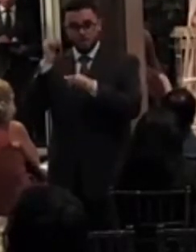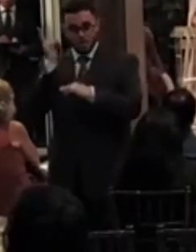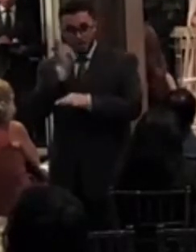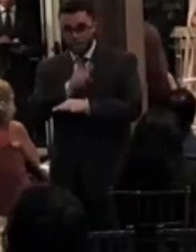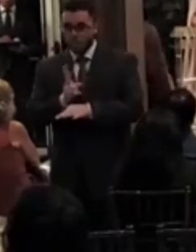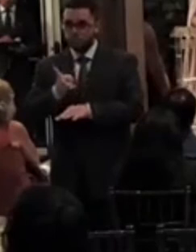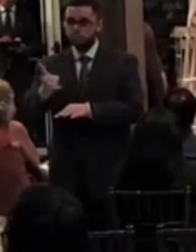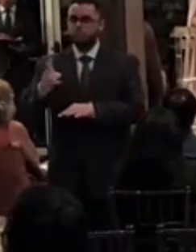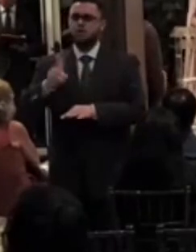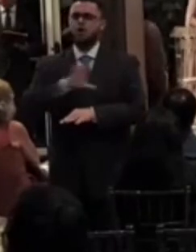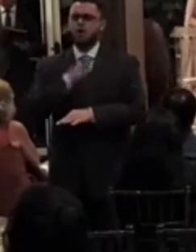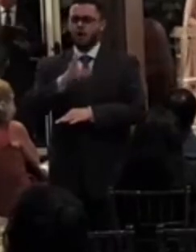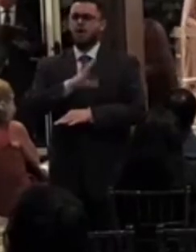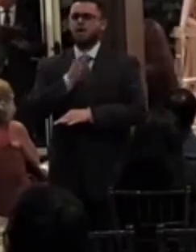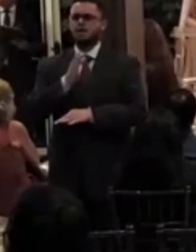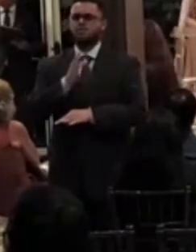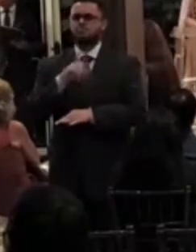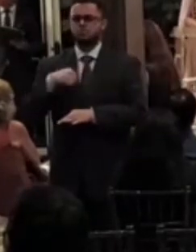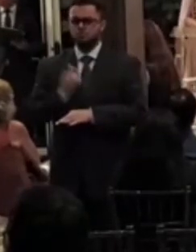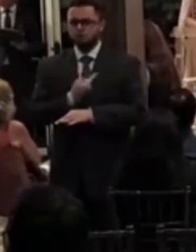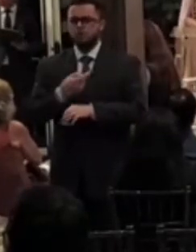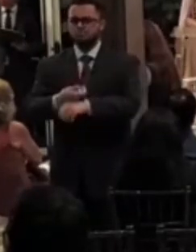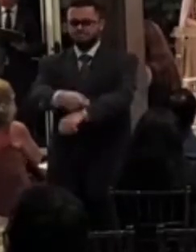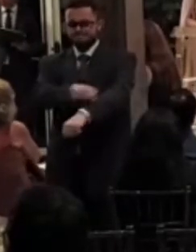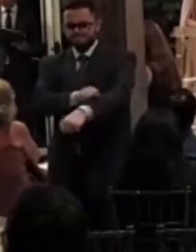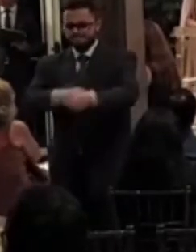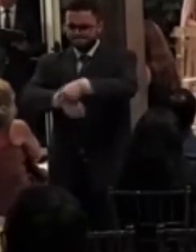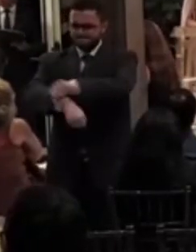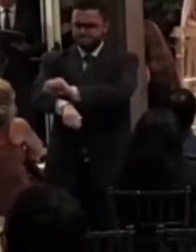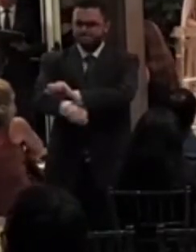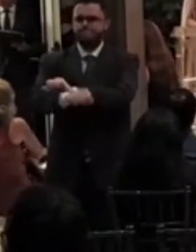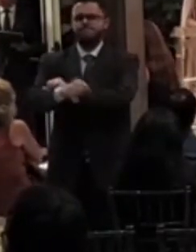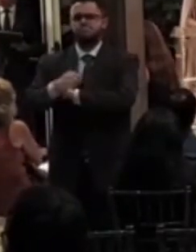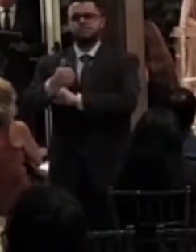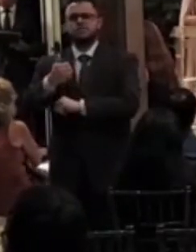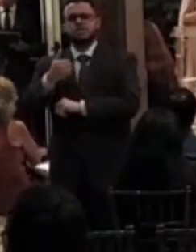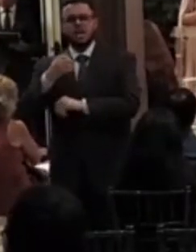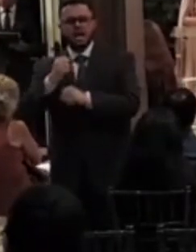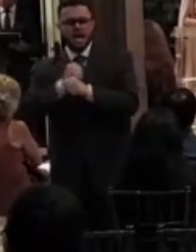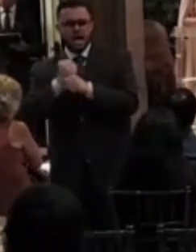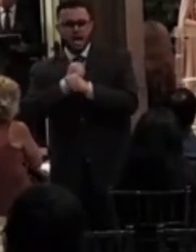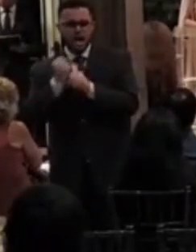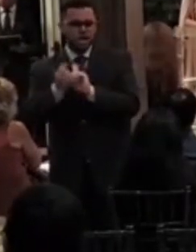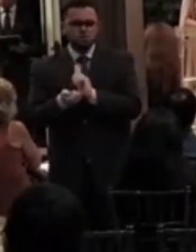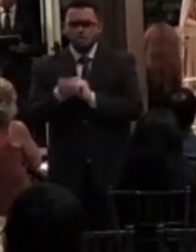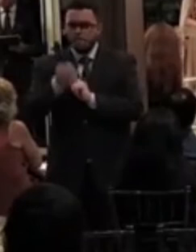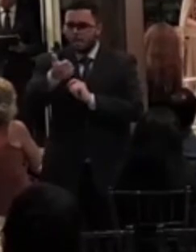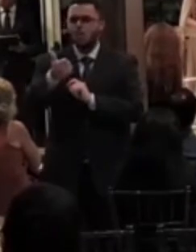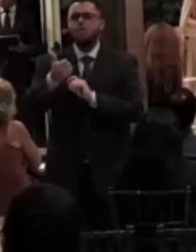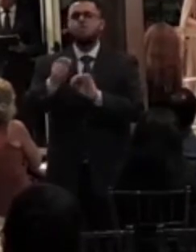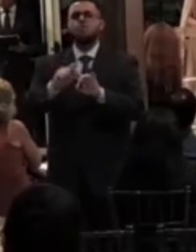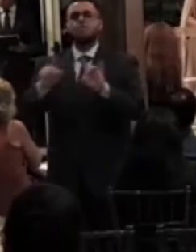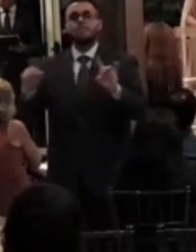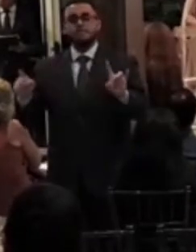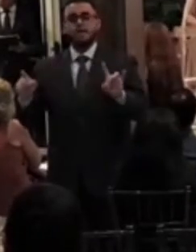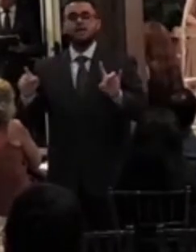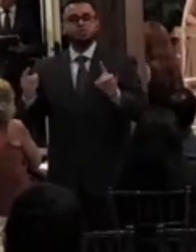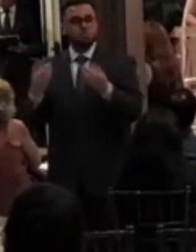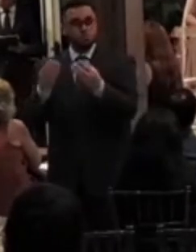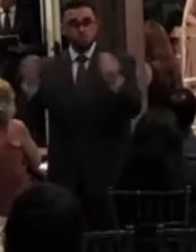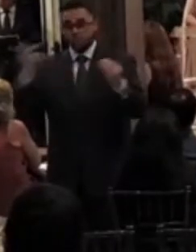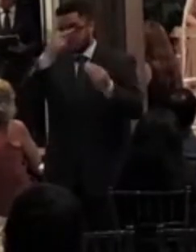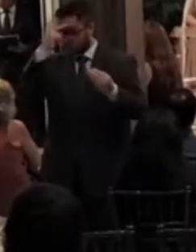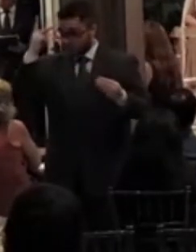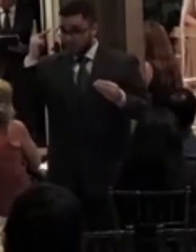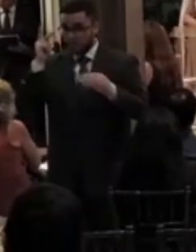ousados. Arregaçamos as mangas e, em poucas décadas, mas com muitas mãos, escrevemos a história